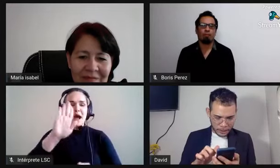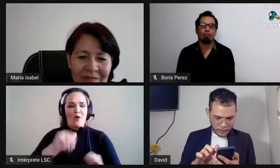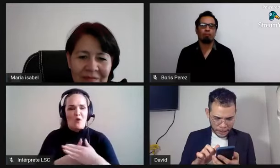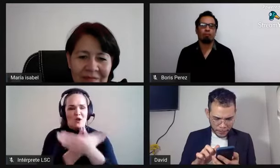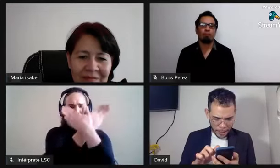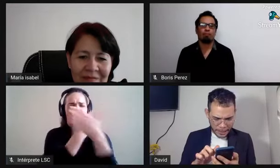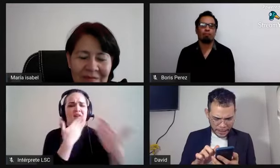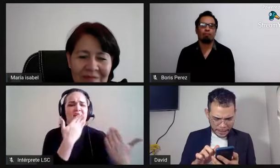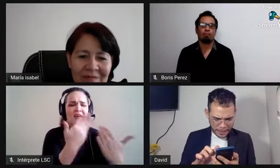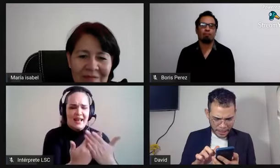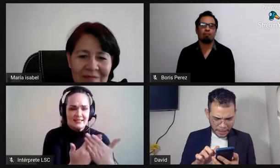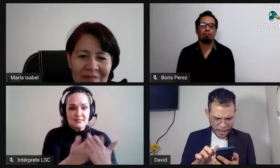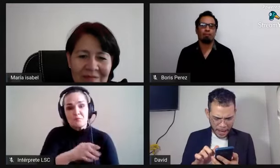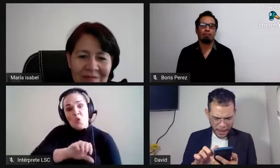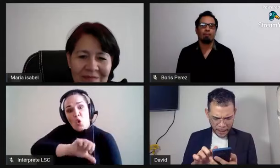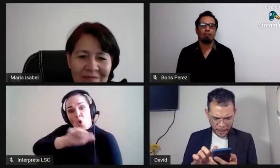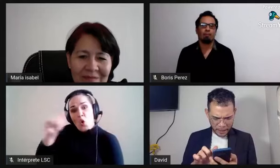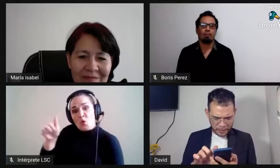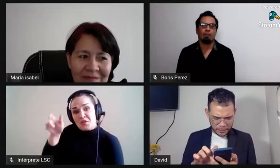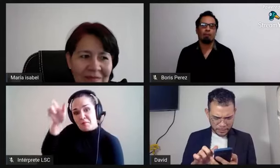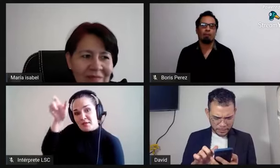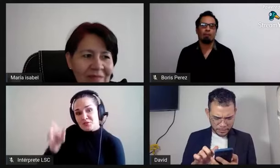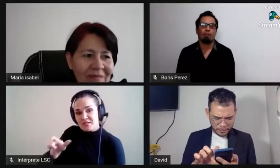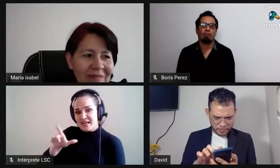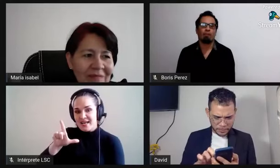También nos escribe Lisette Erk,